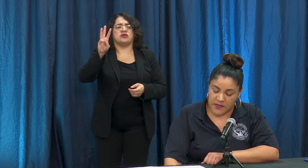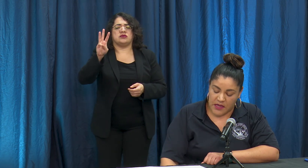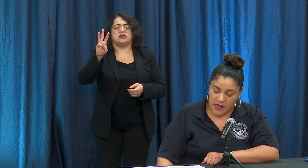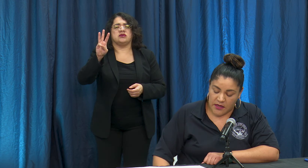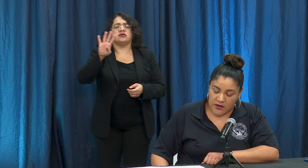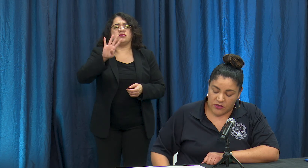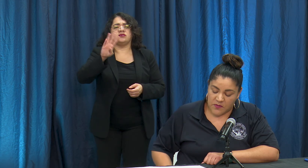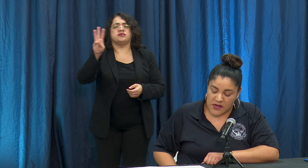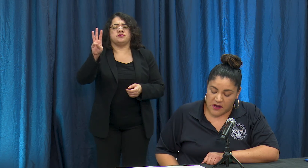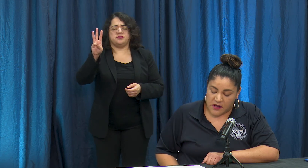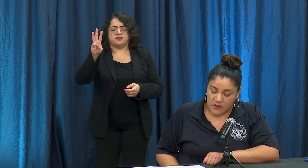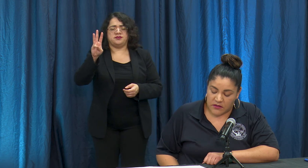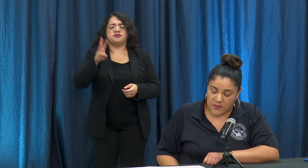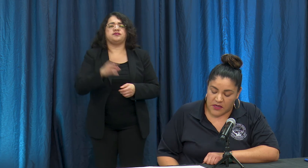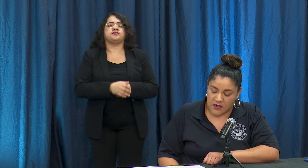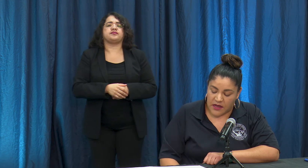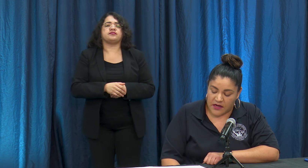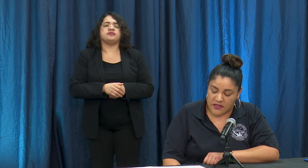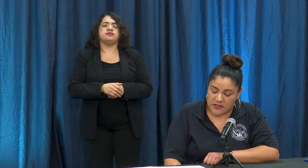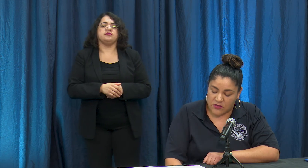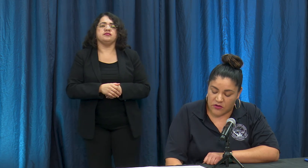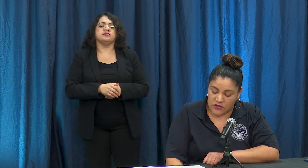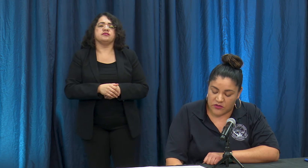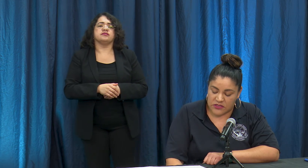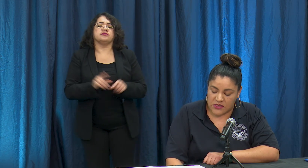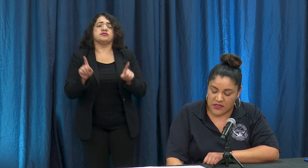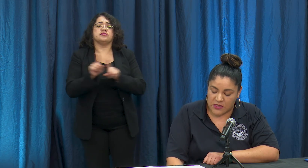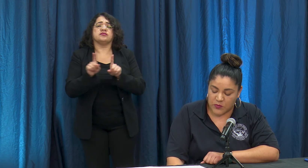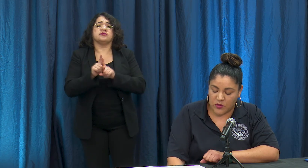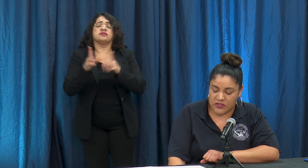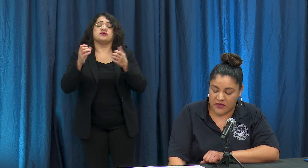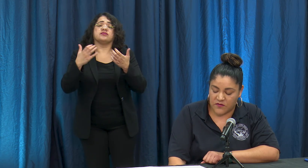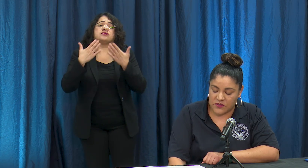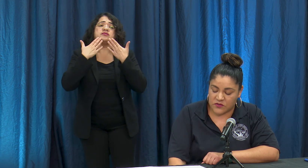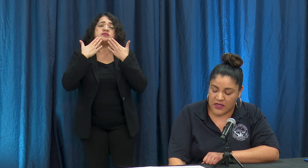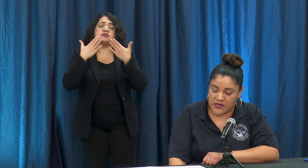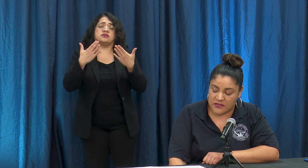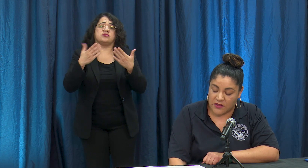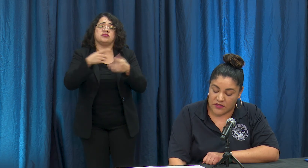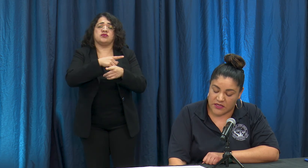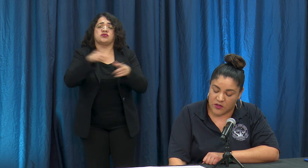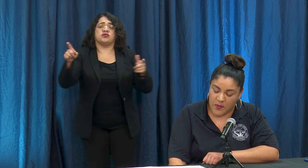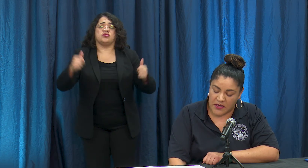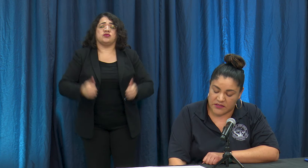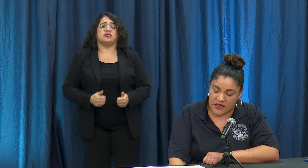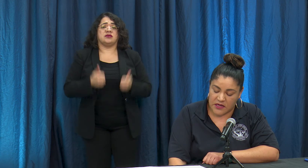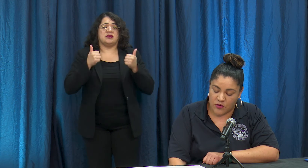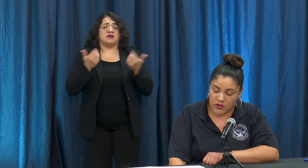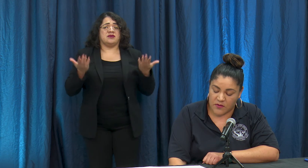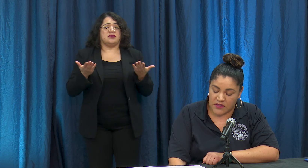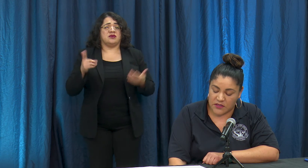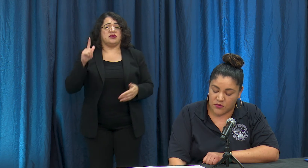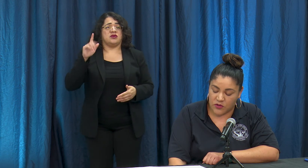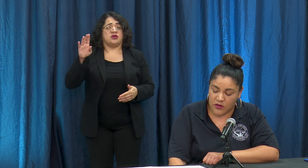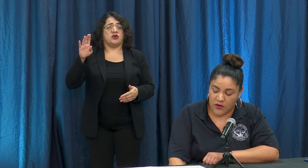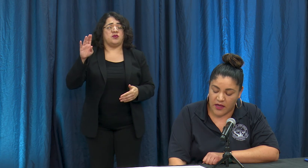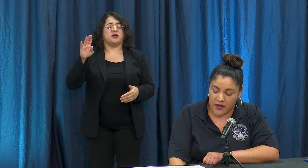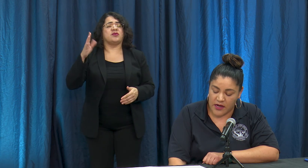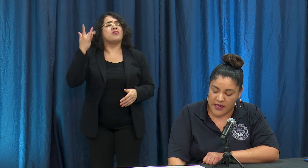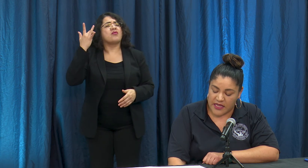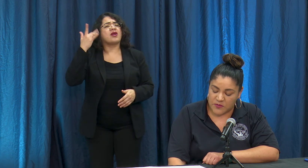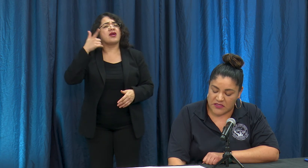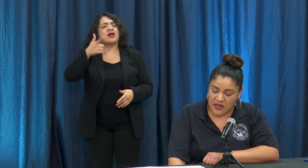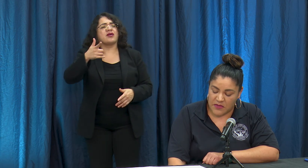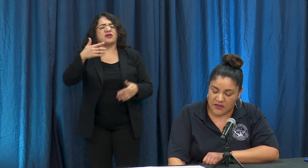844-822-4646. Quiero terminar también agradeciendo a nuestros residentes por los sacrificios que han estado haciendo para seguir el orden más seguro del